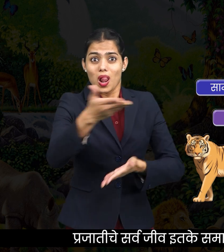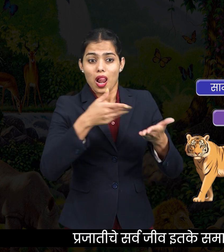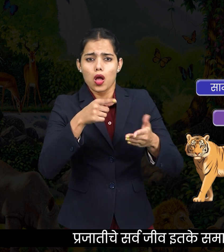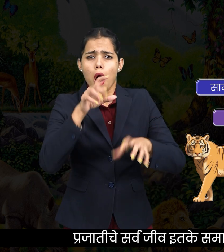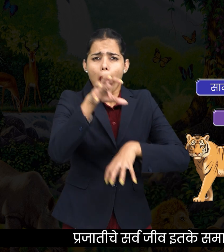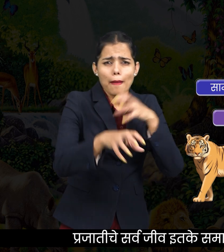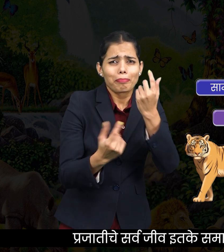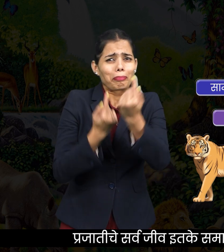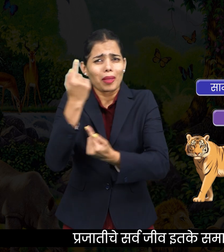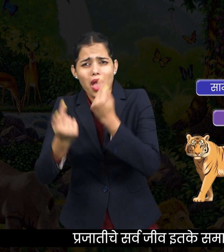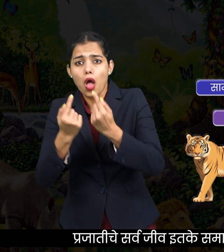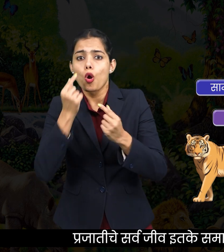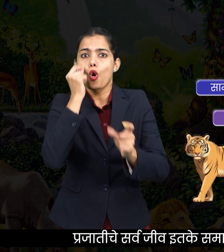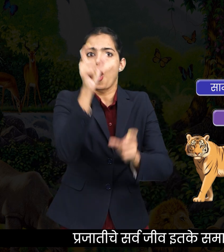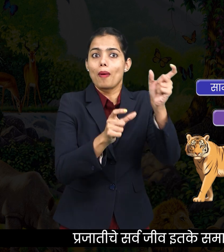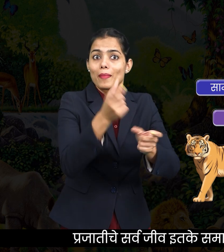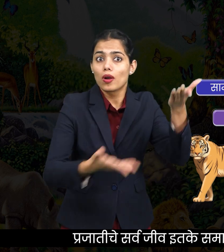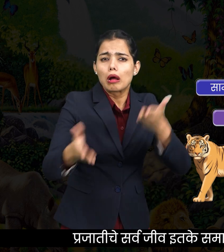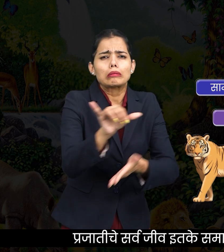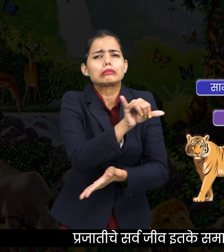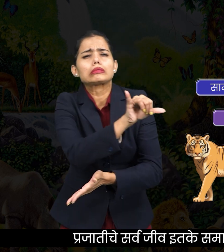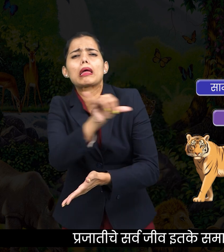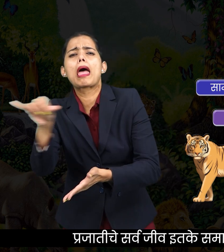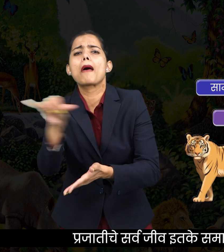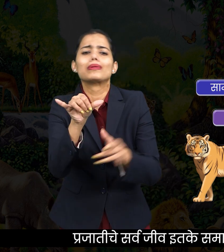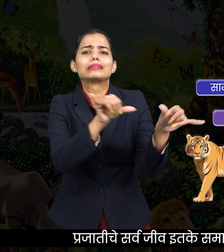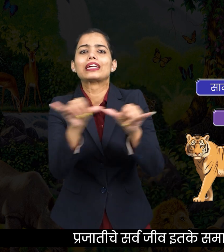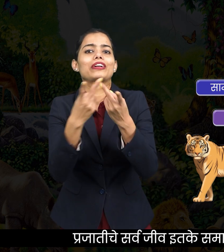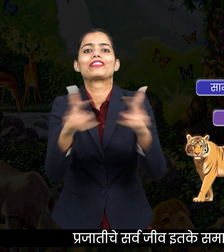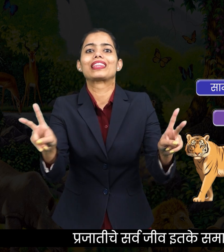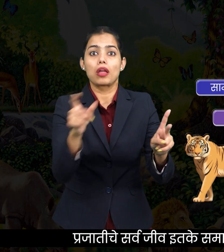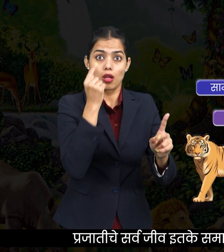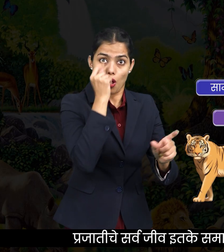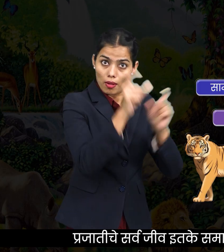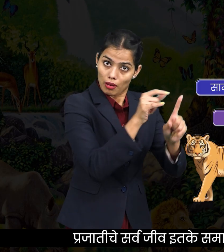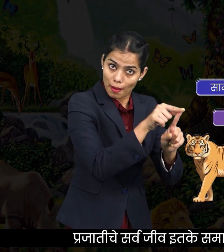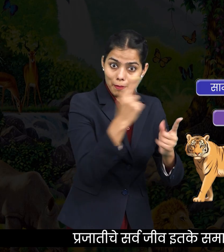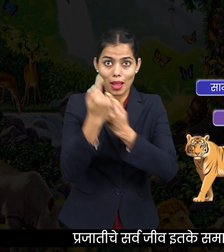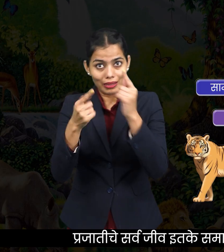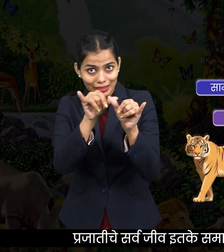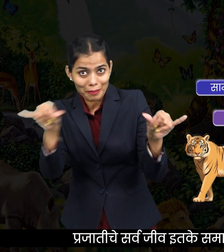प्रजातीचे सर्व जीव इतके समान आहेत की रंग, उंची, निवासस्थान